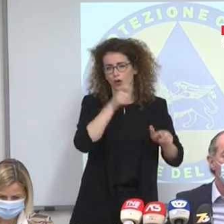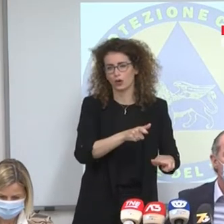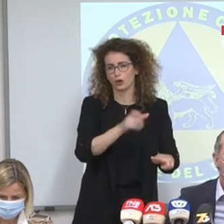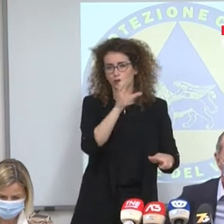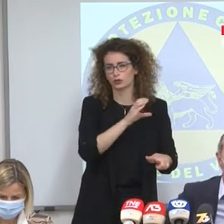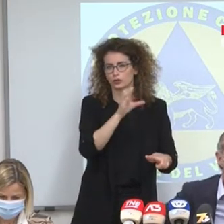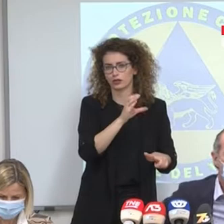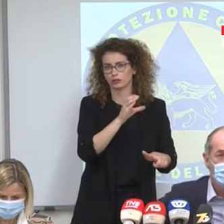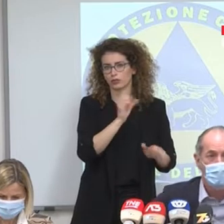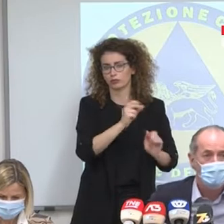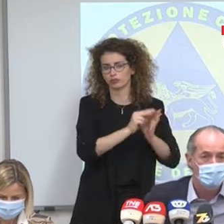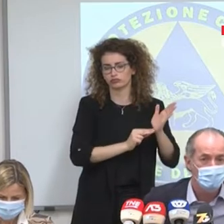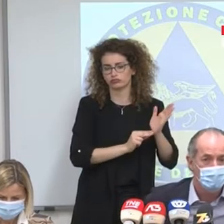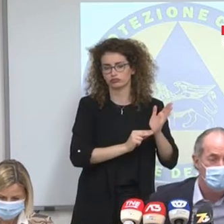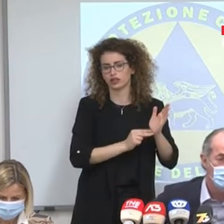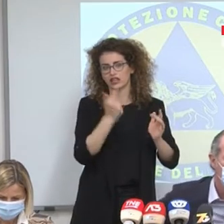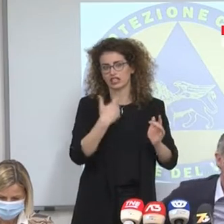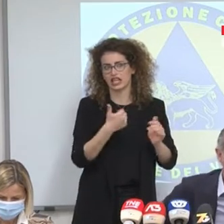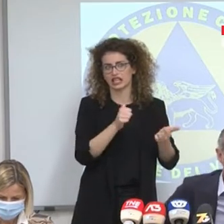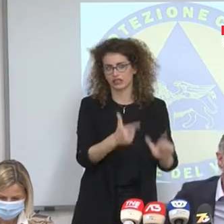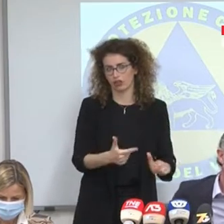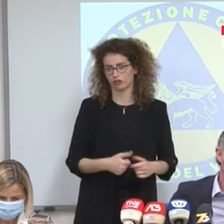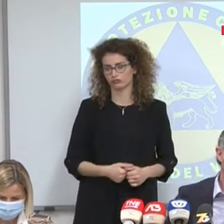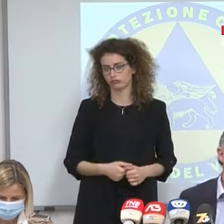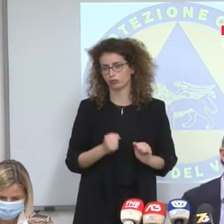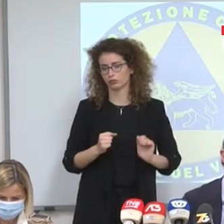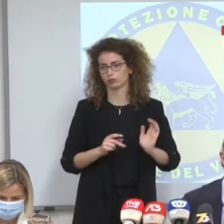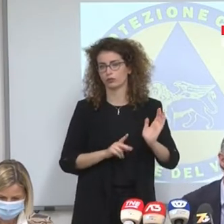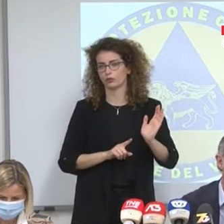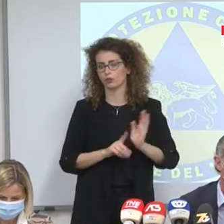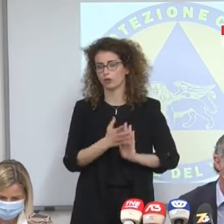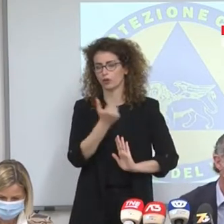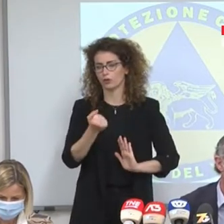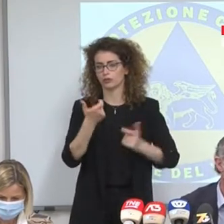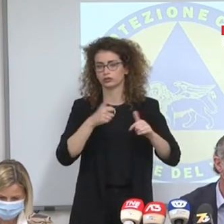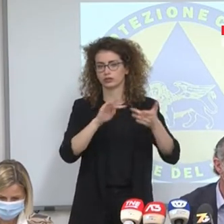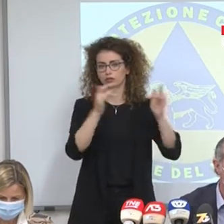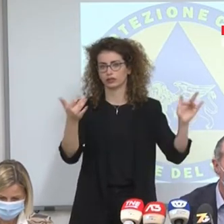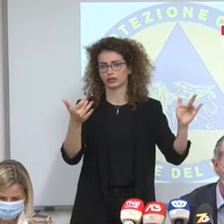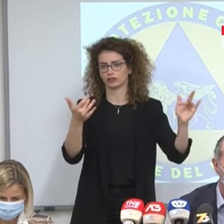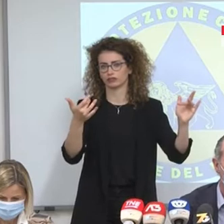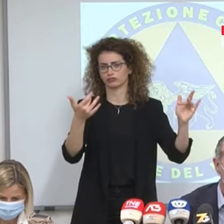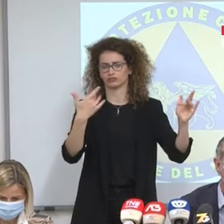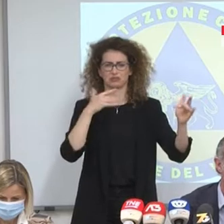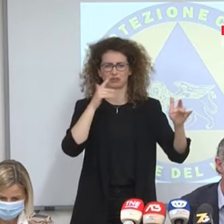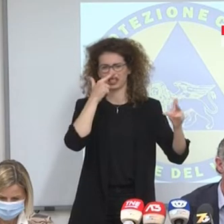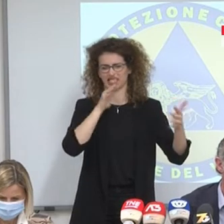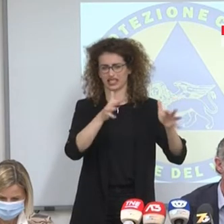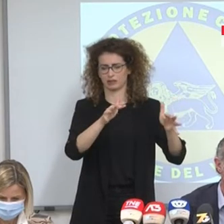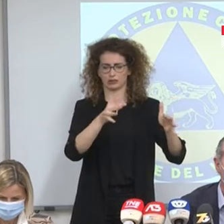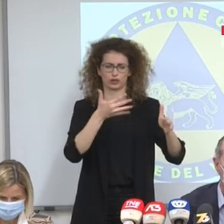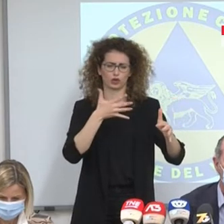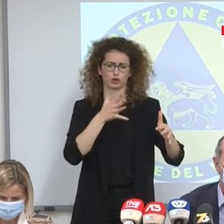oppure no. Anche questa potrebbe essere una soluzione. Tanto abbiamo tutti il sistema, la piattaforma informatica più o meno uguale, quindi